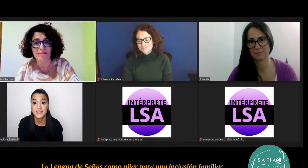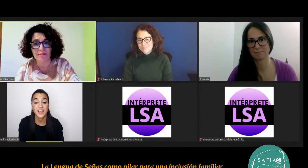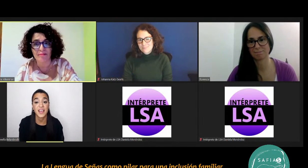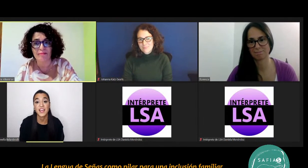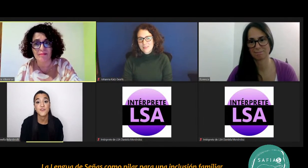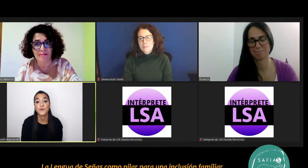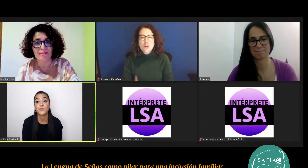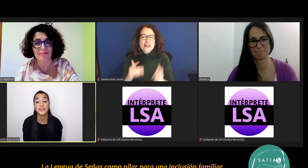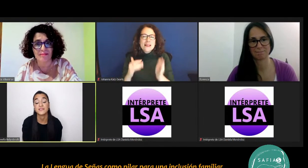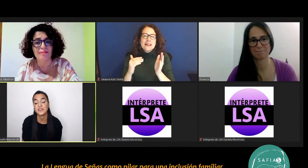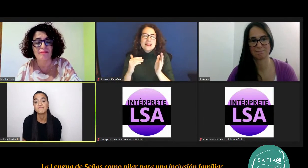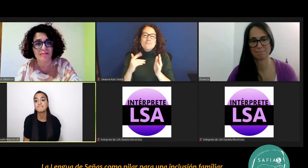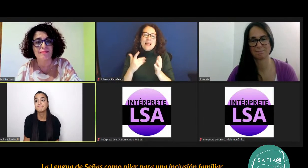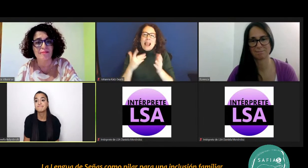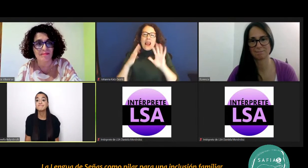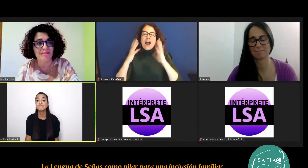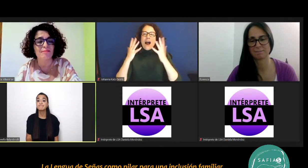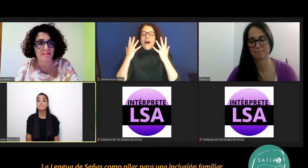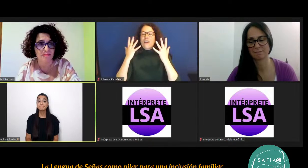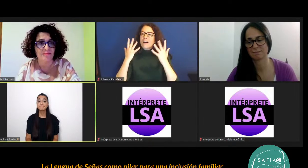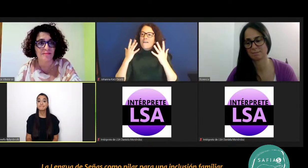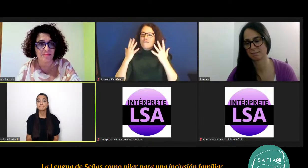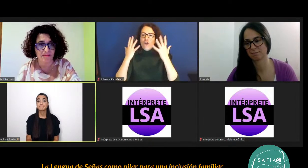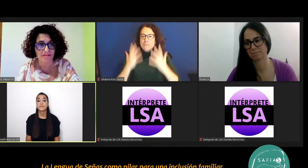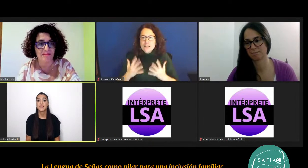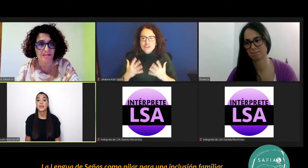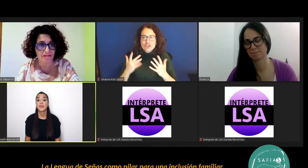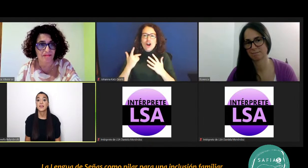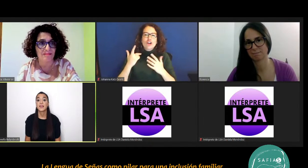Discusión. Sí, hay que difundir, sí.